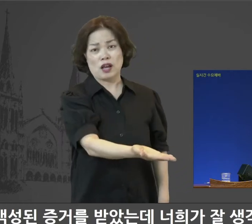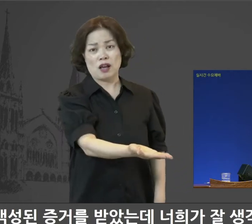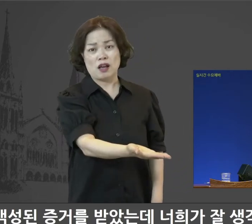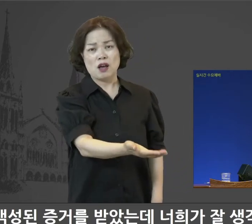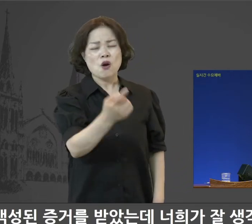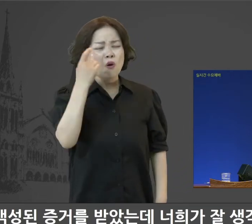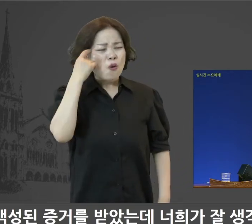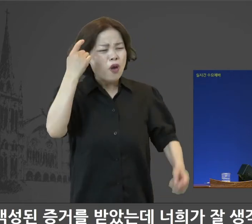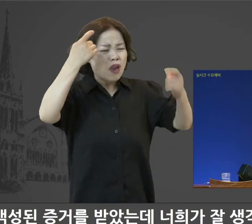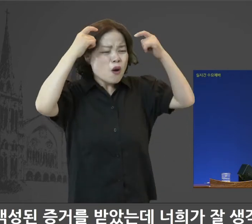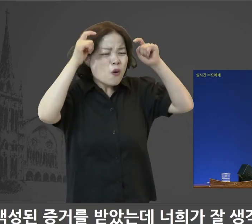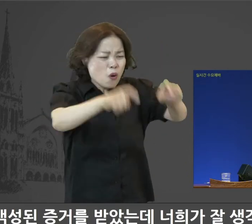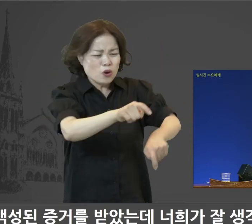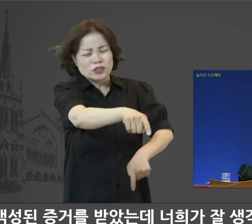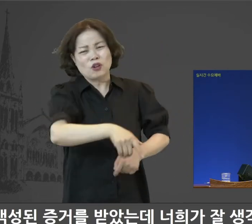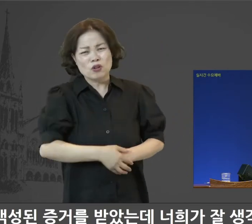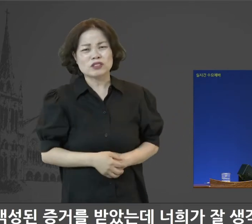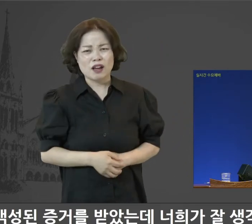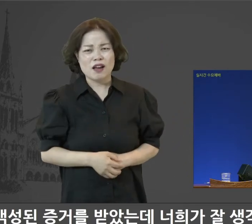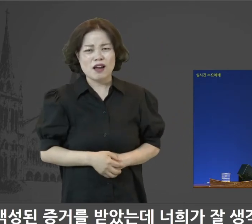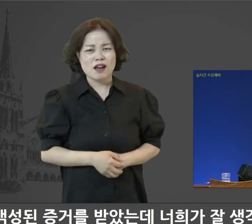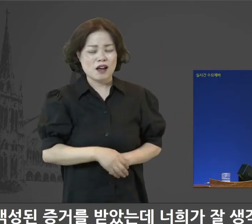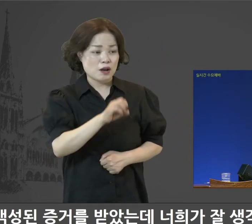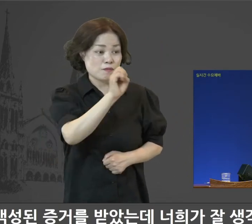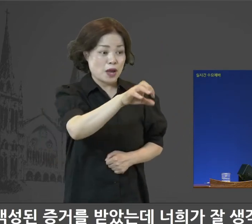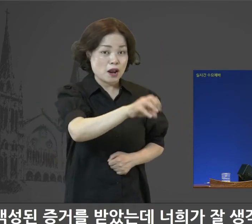왜 이렇게 어리석냐? 이야기하는 거죠.